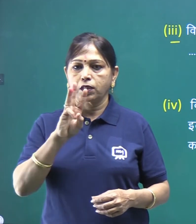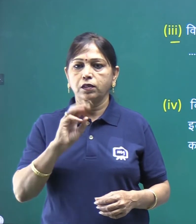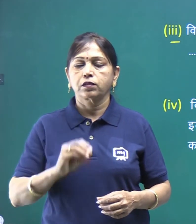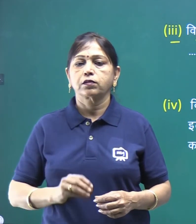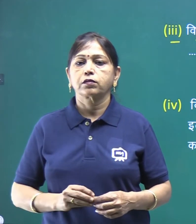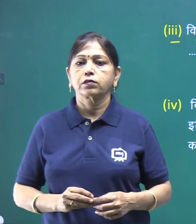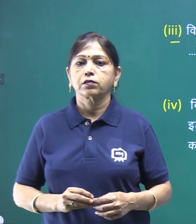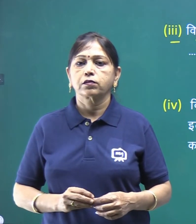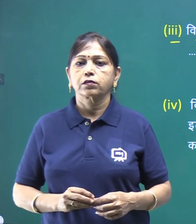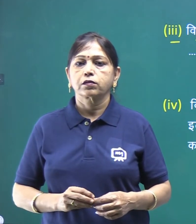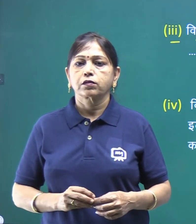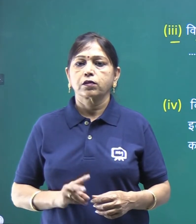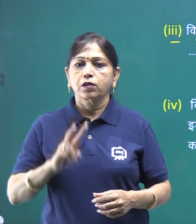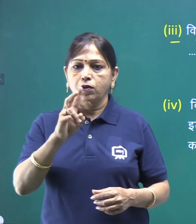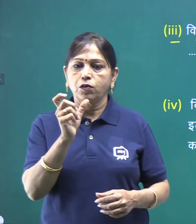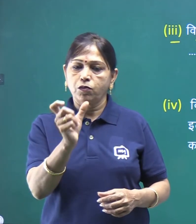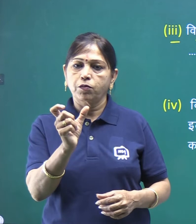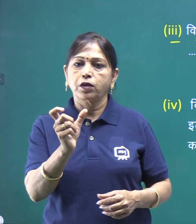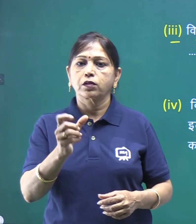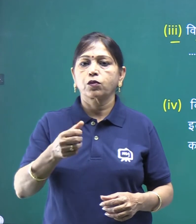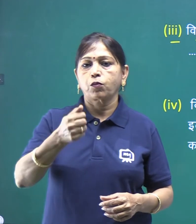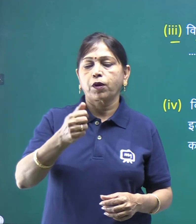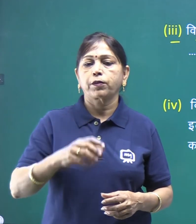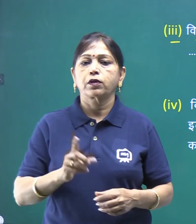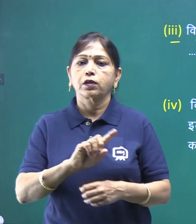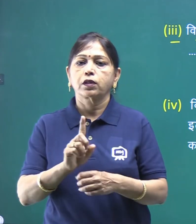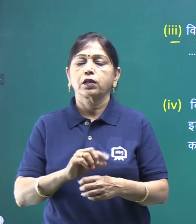3, विभवांतर मापने की